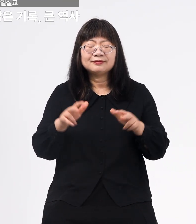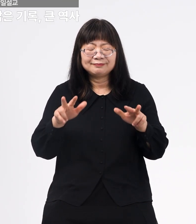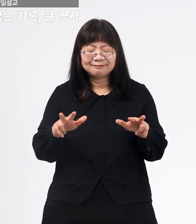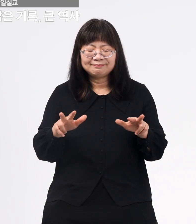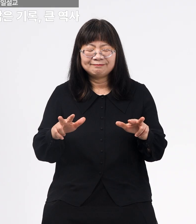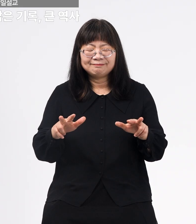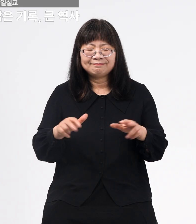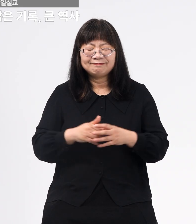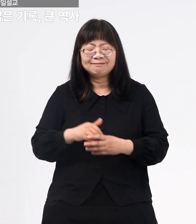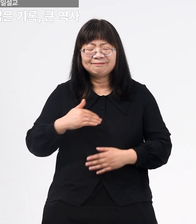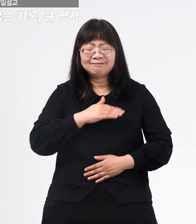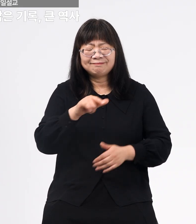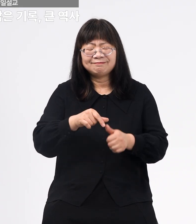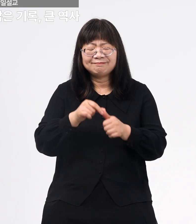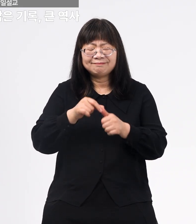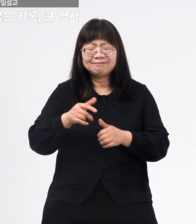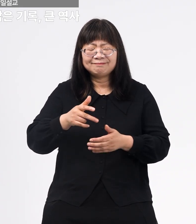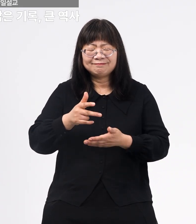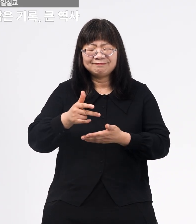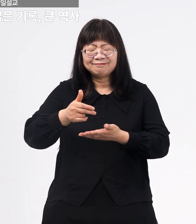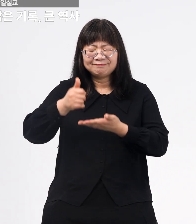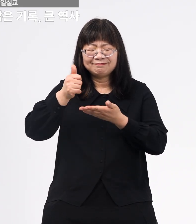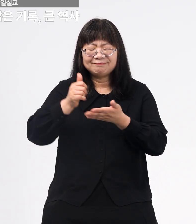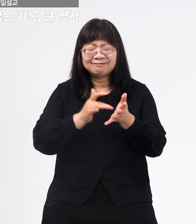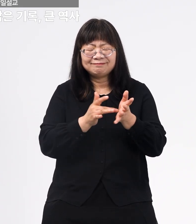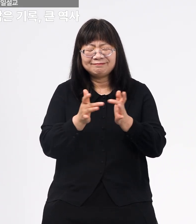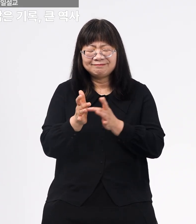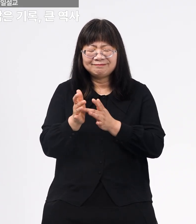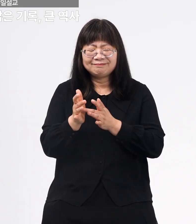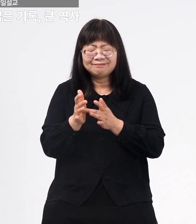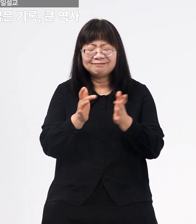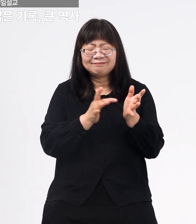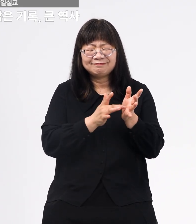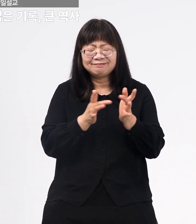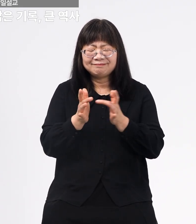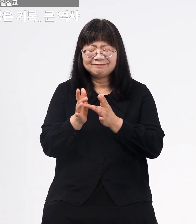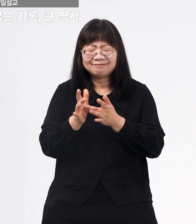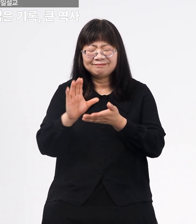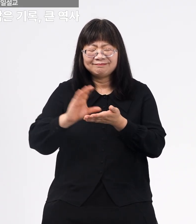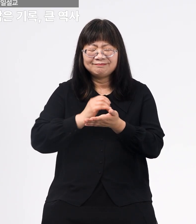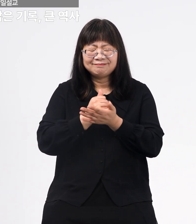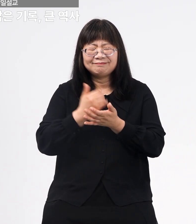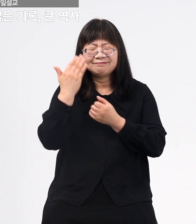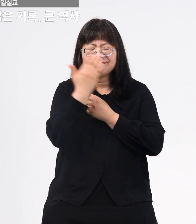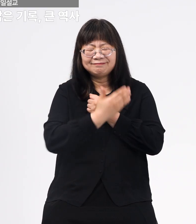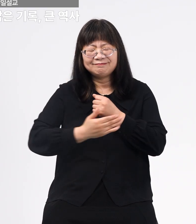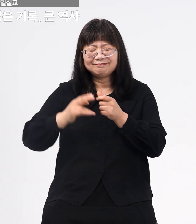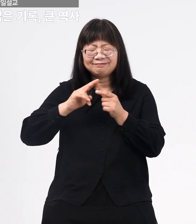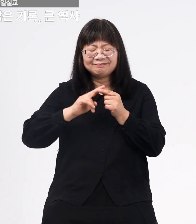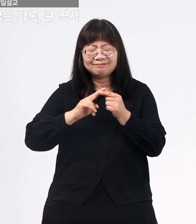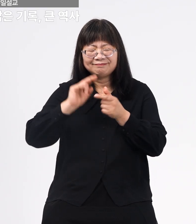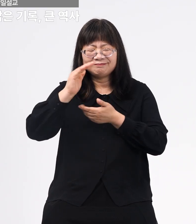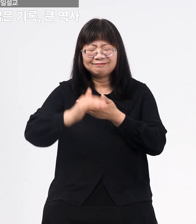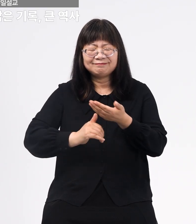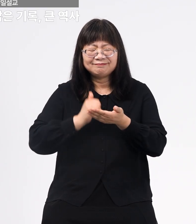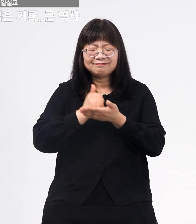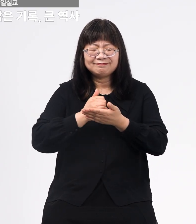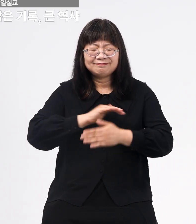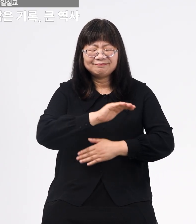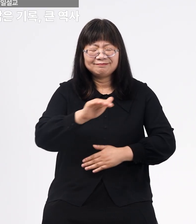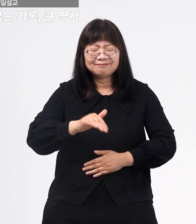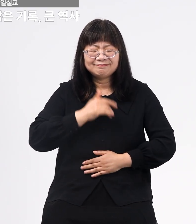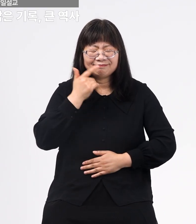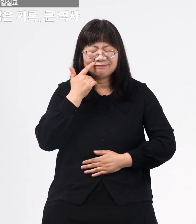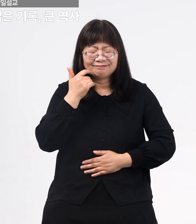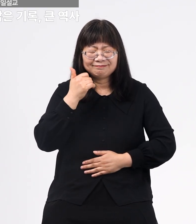지금은 우리 구주 예수 그리스도의 은혜와 하나님 우리